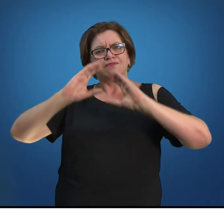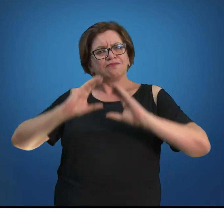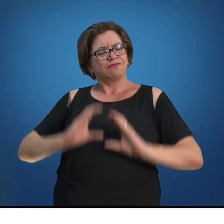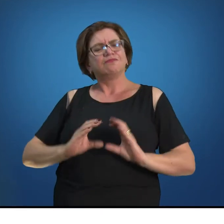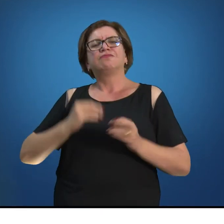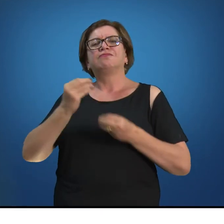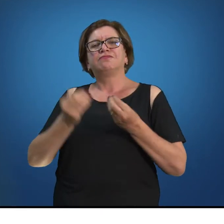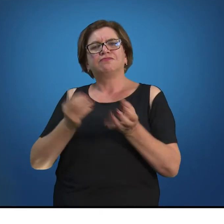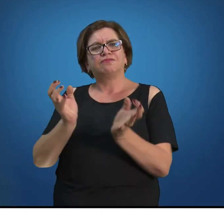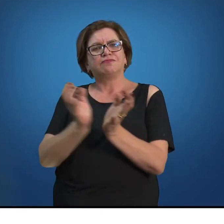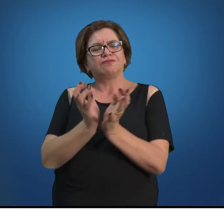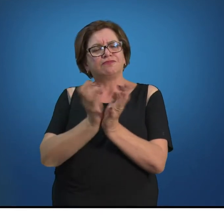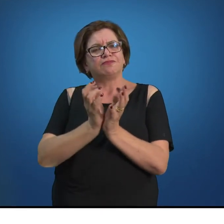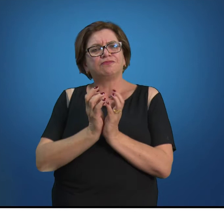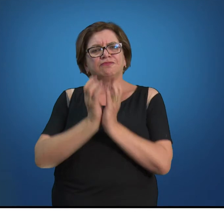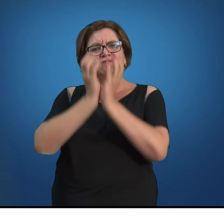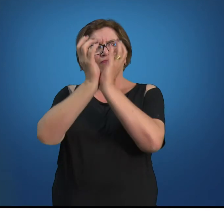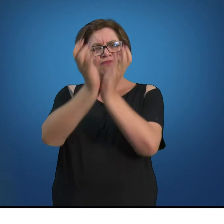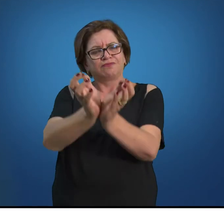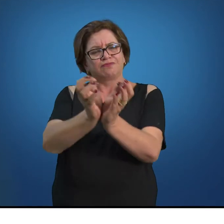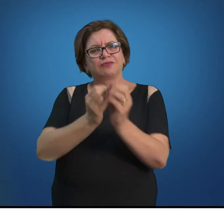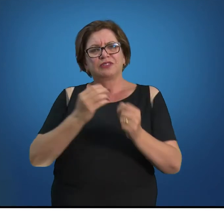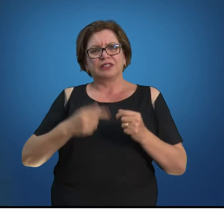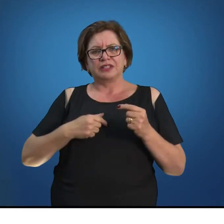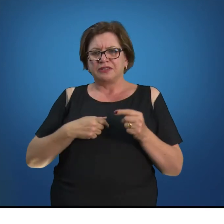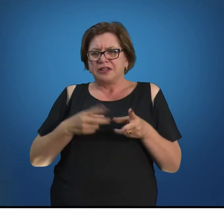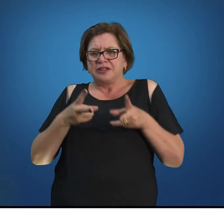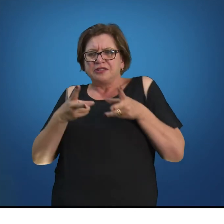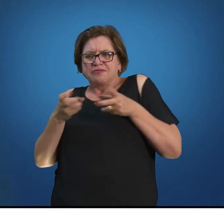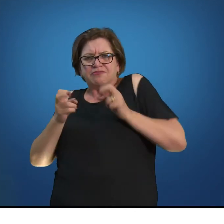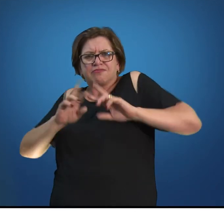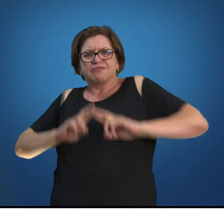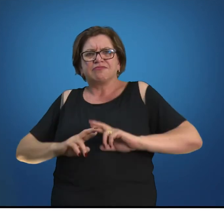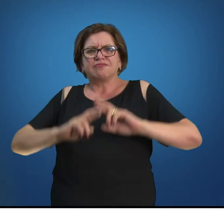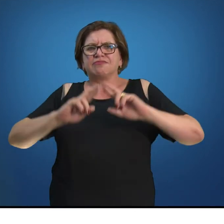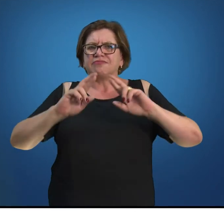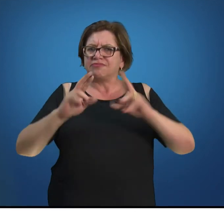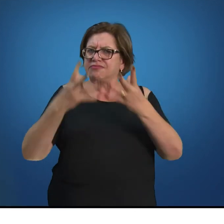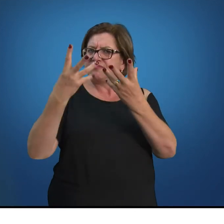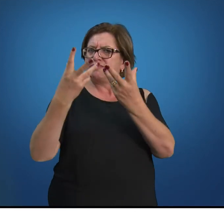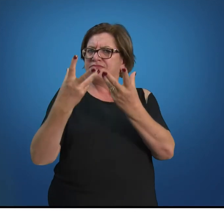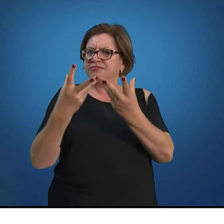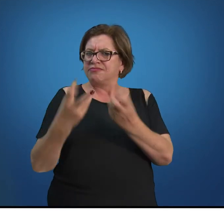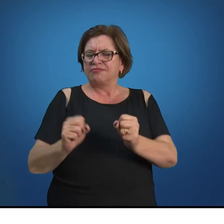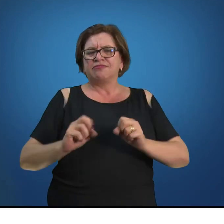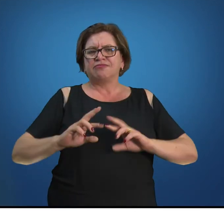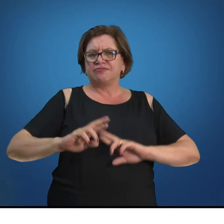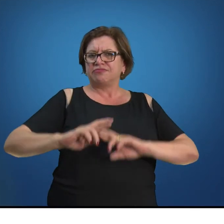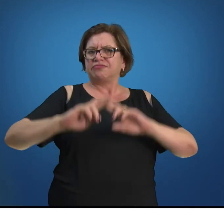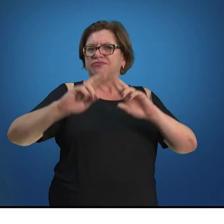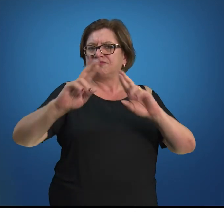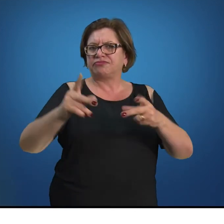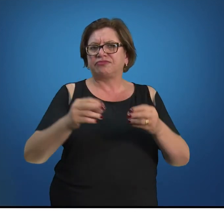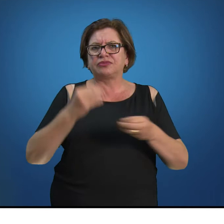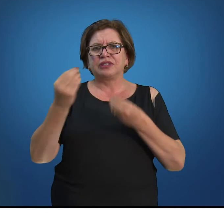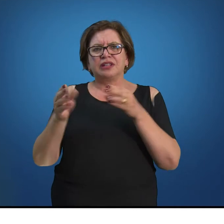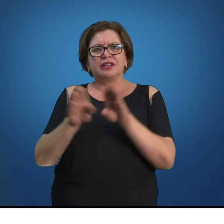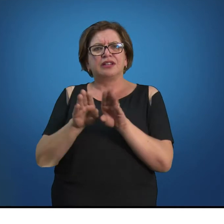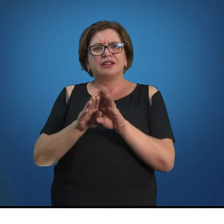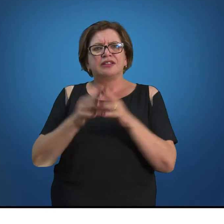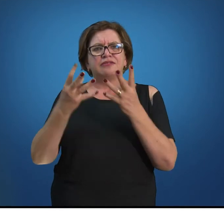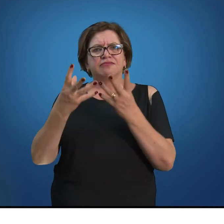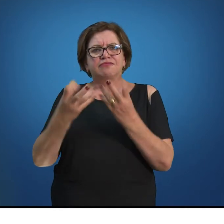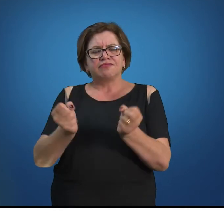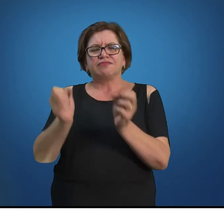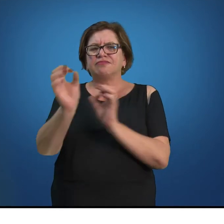ação comunitária. Reconhecer a diversidade, reconhecer as desigualdades e reconhecer as organizações